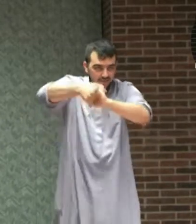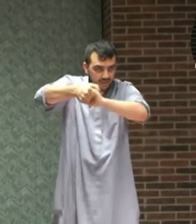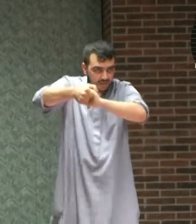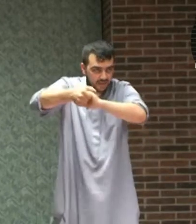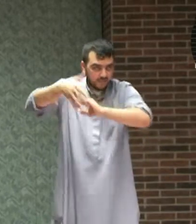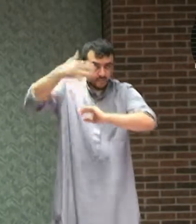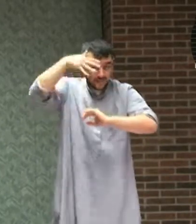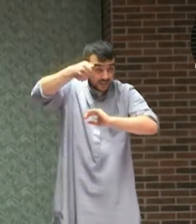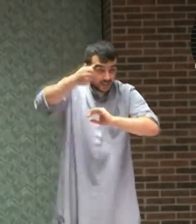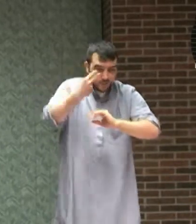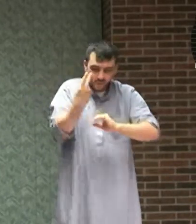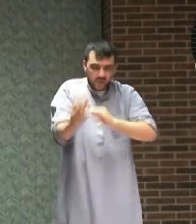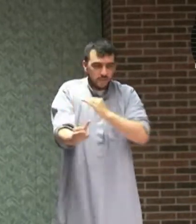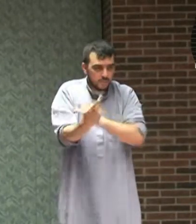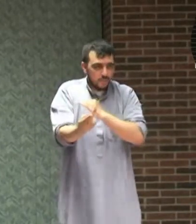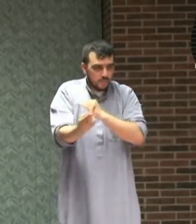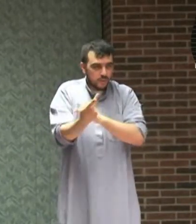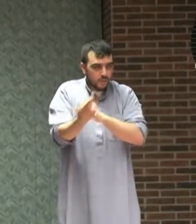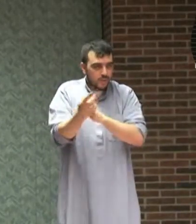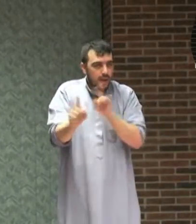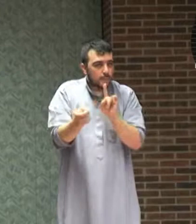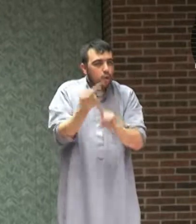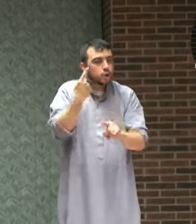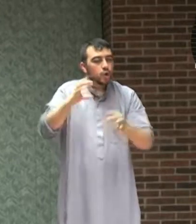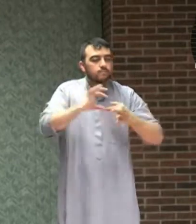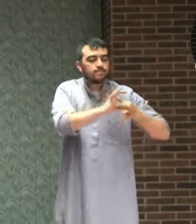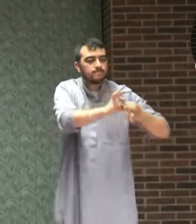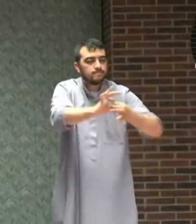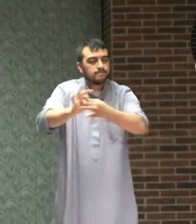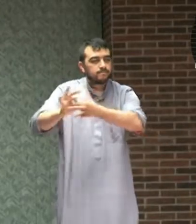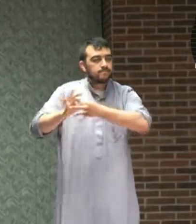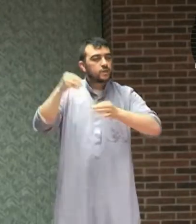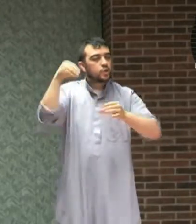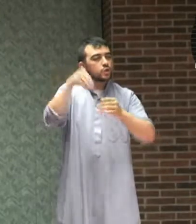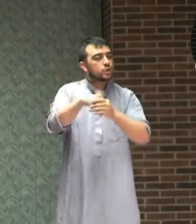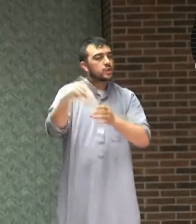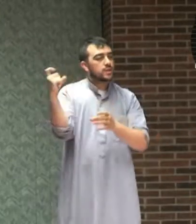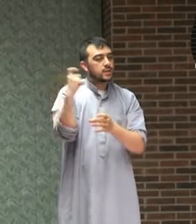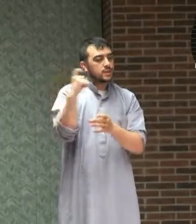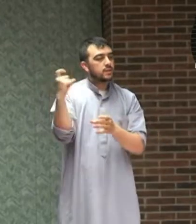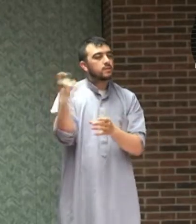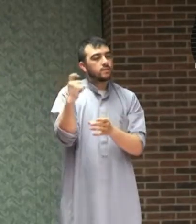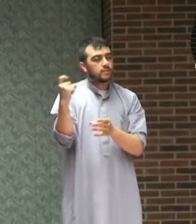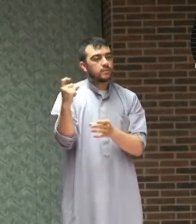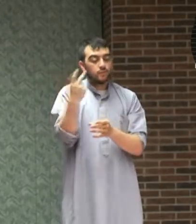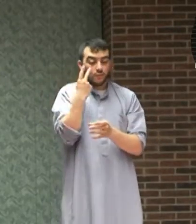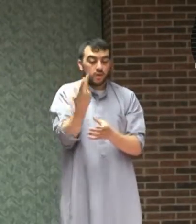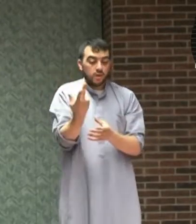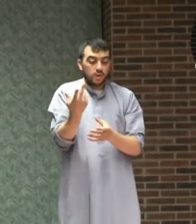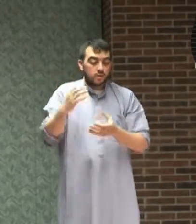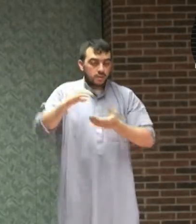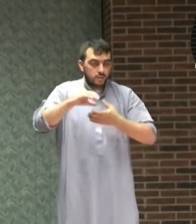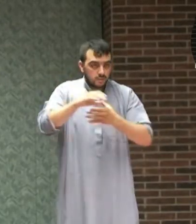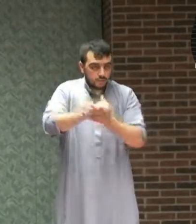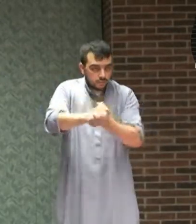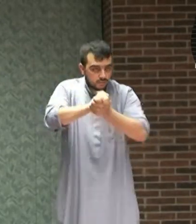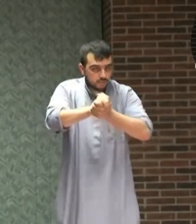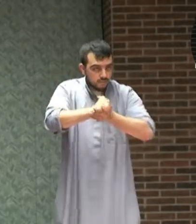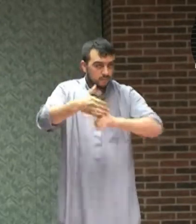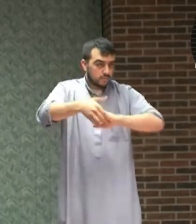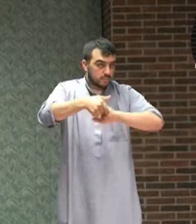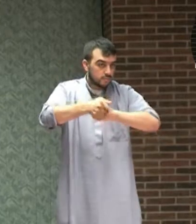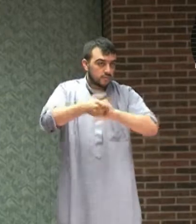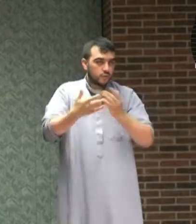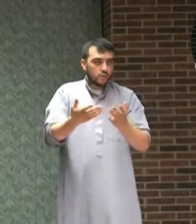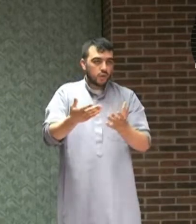sa sœur. Donc on voit une multitude de préceptes islamiques qui vont dans un sens bien précis, qui vont dans le